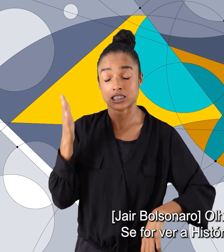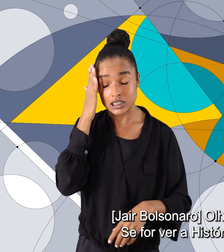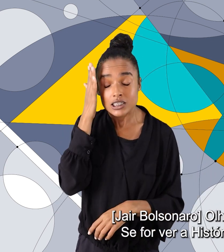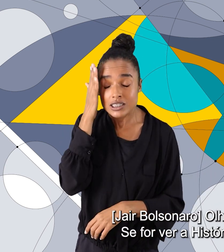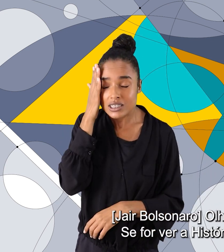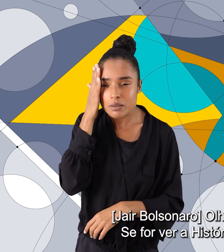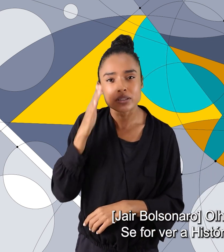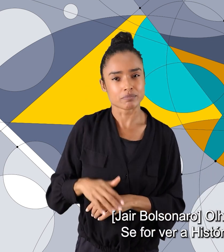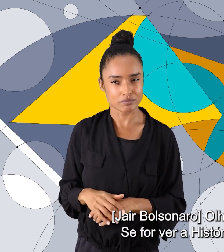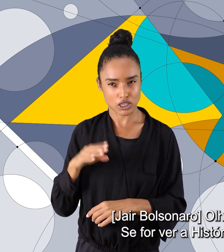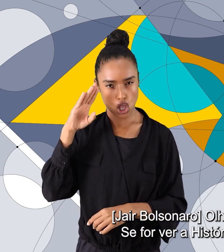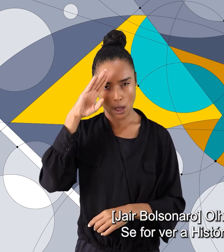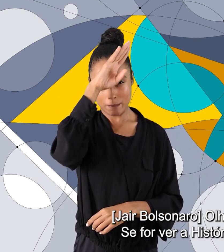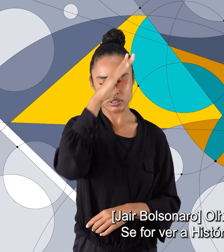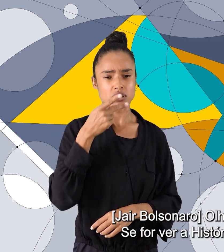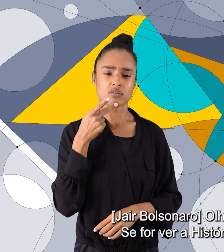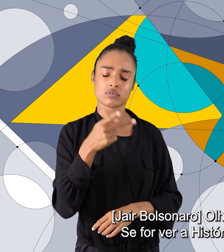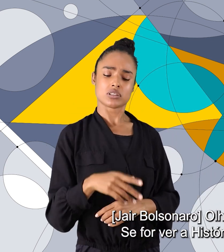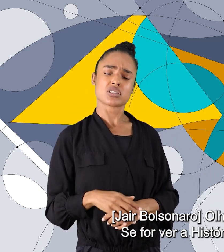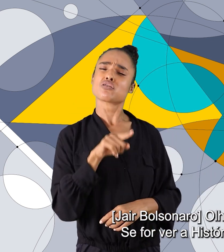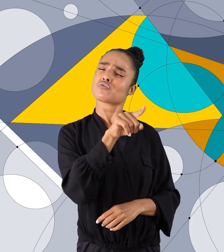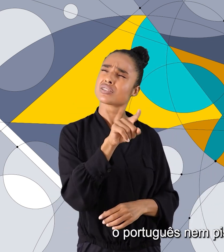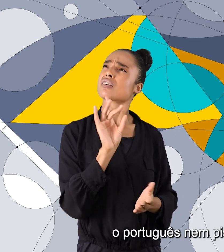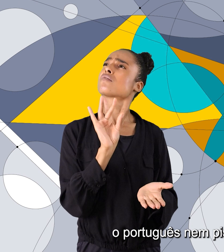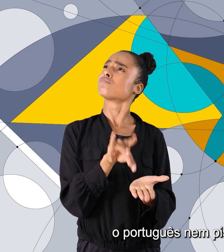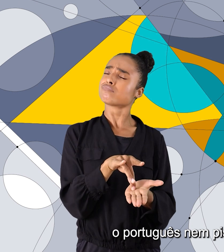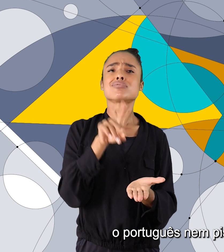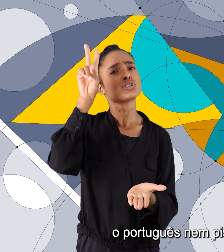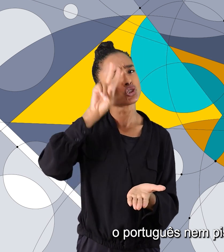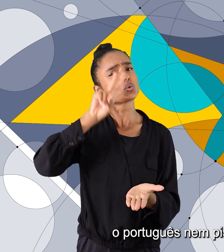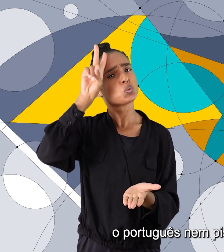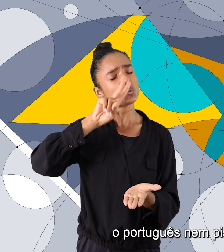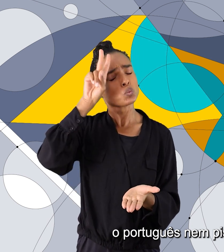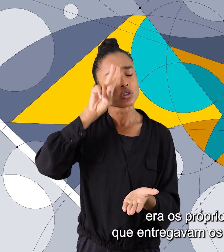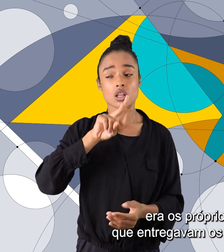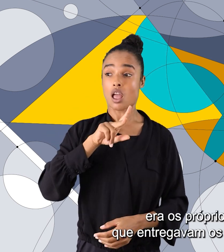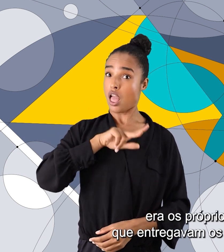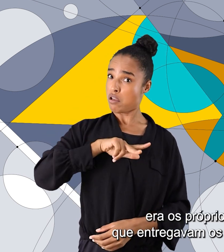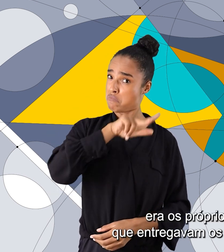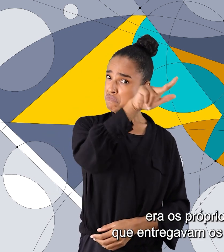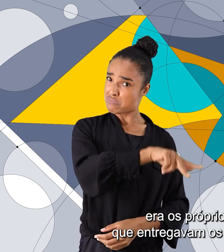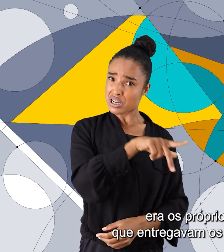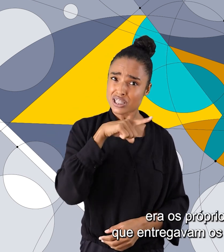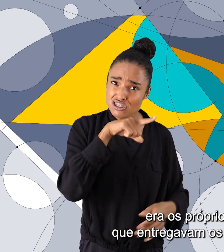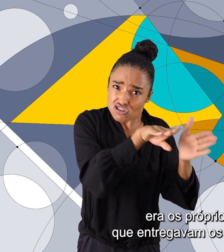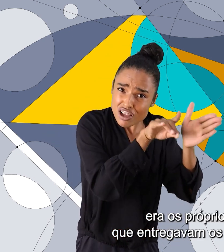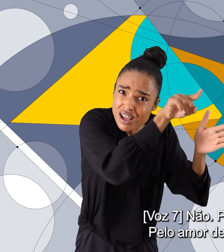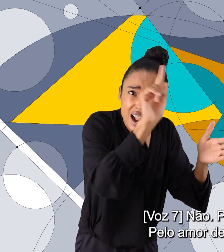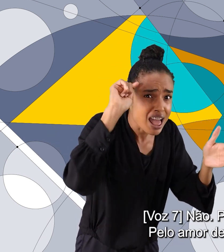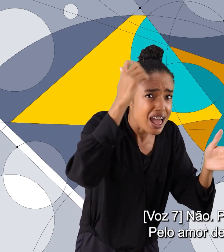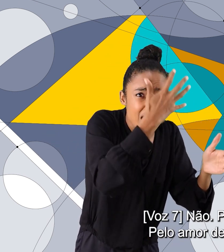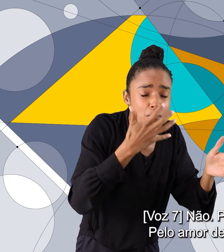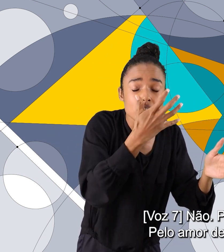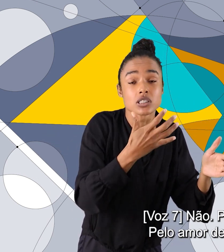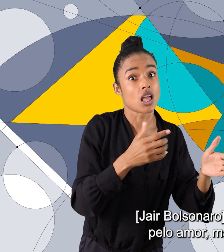Olha só. Se for ver a história realmente, o português nem pisava na África. Eram os próprios negros que entregavam os escravos no...